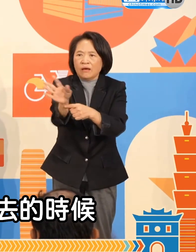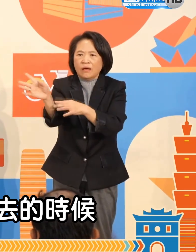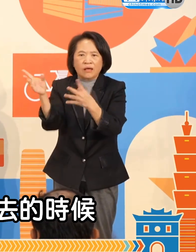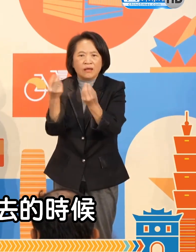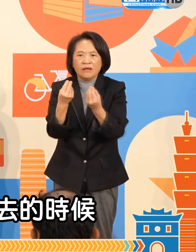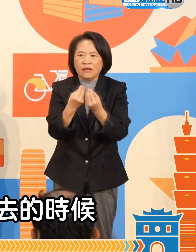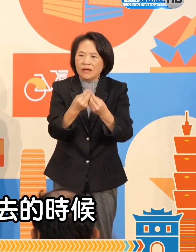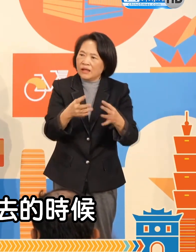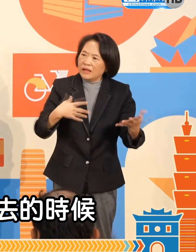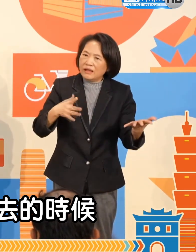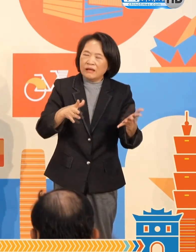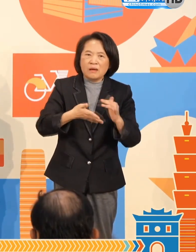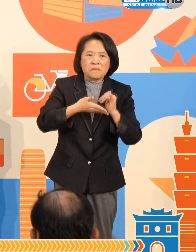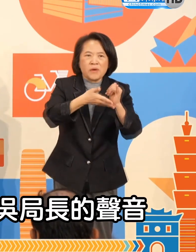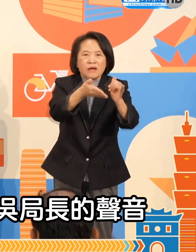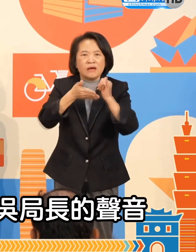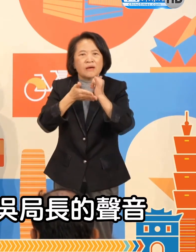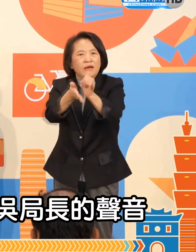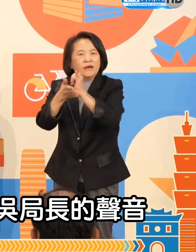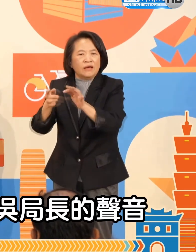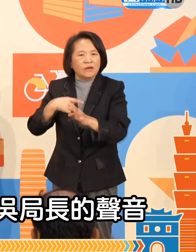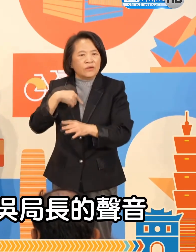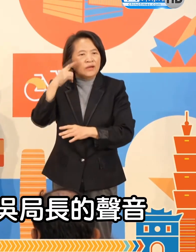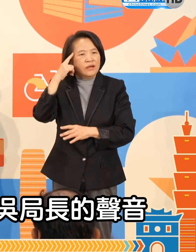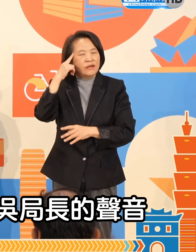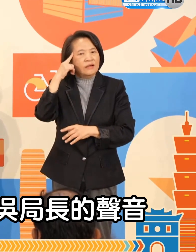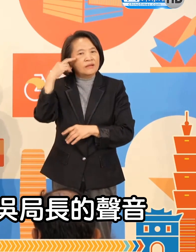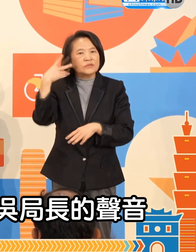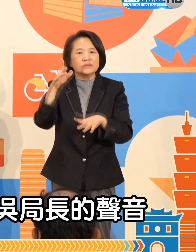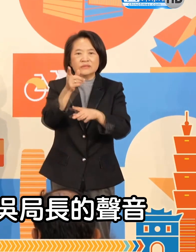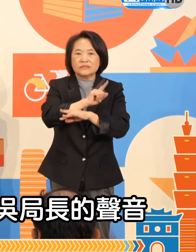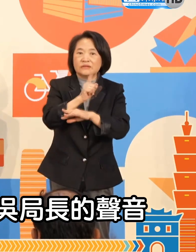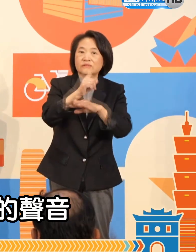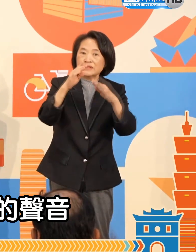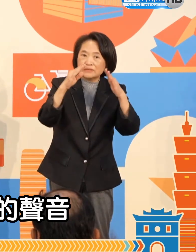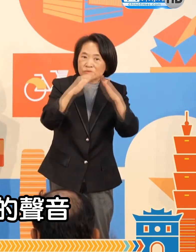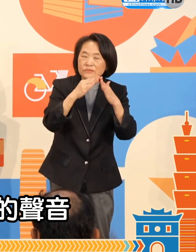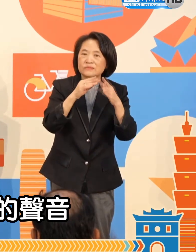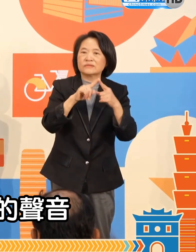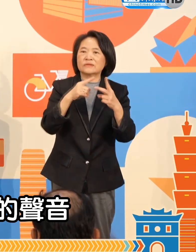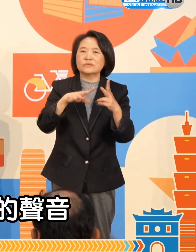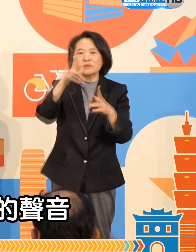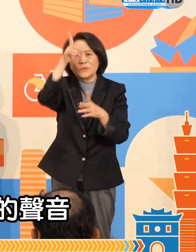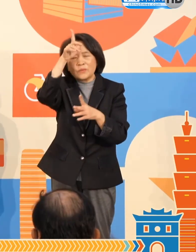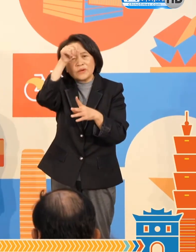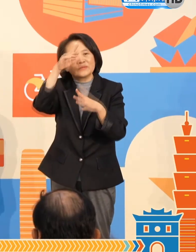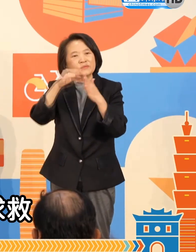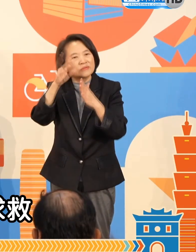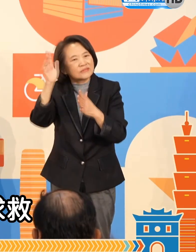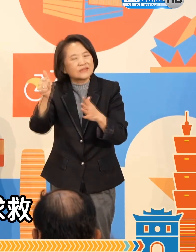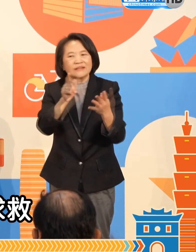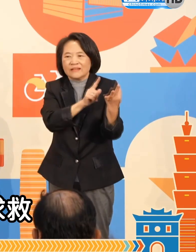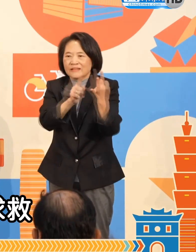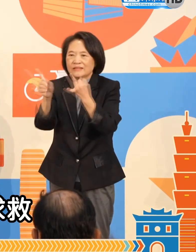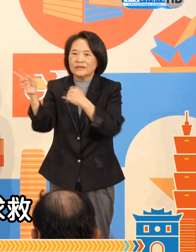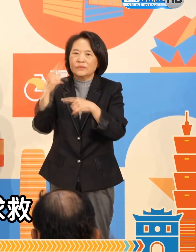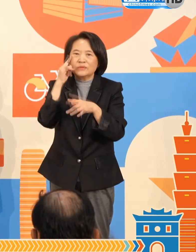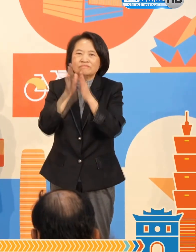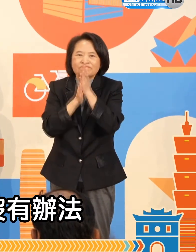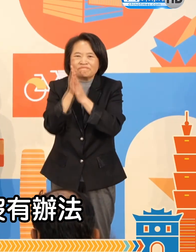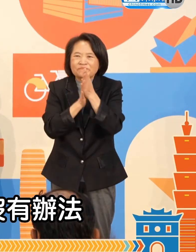伤分队一直出去的时阵，那个桌子上是消防局吴局长的声音，卫生局黄局长的声音。我跟市长求